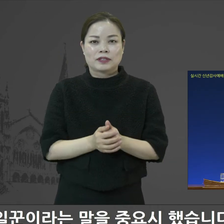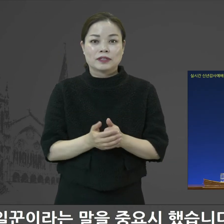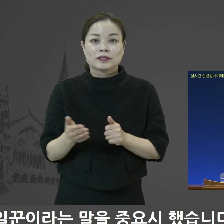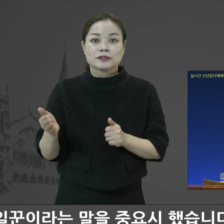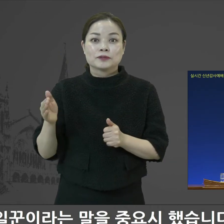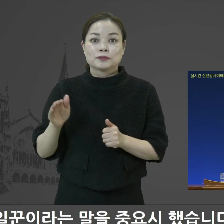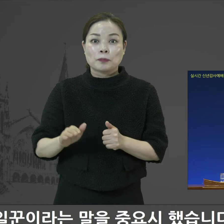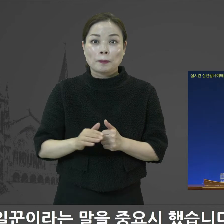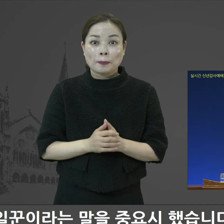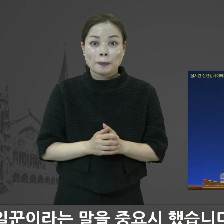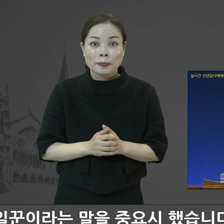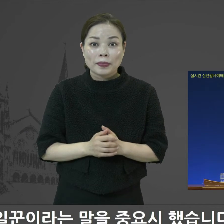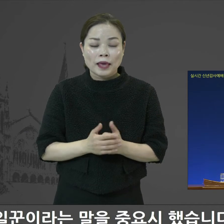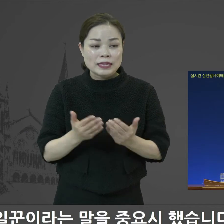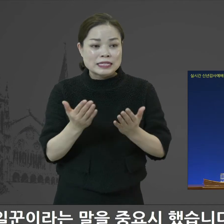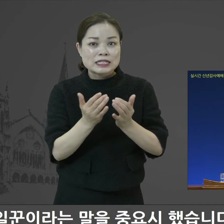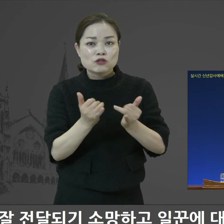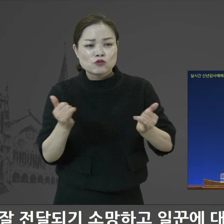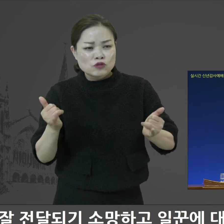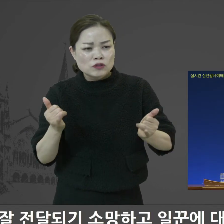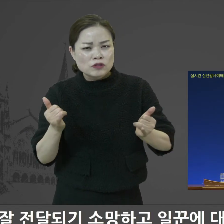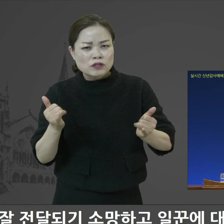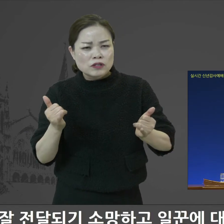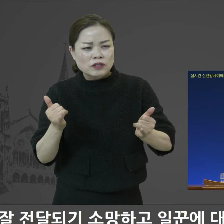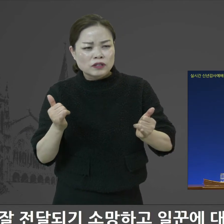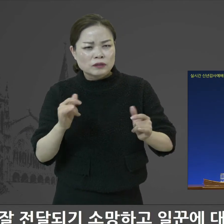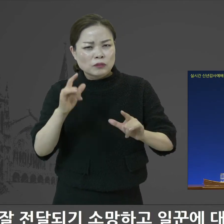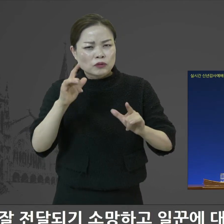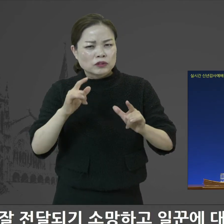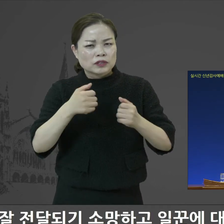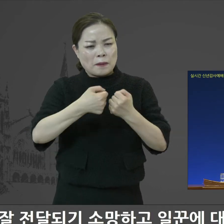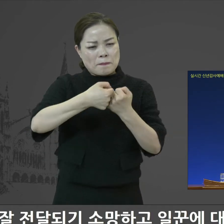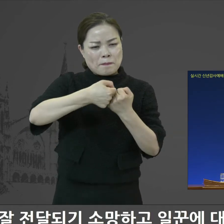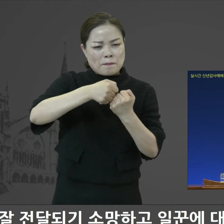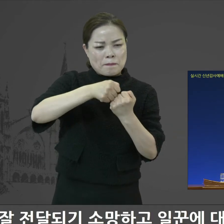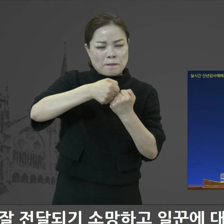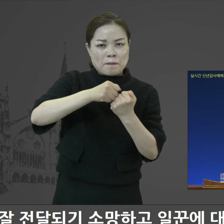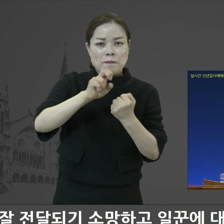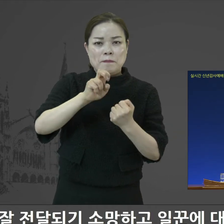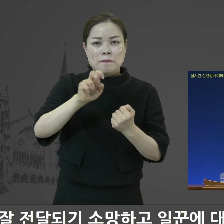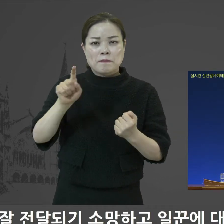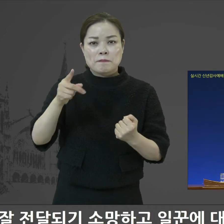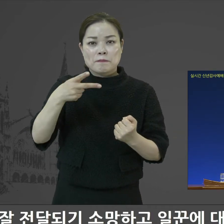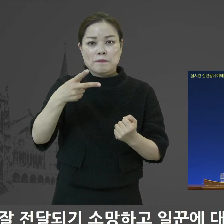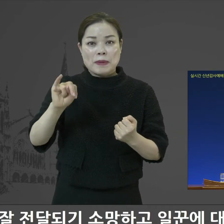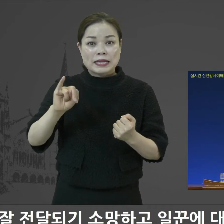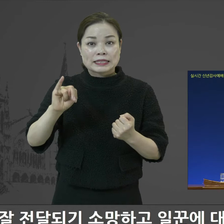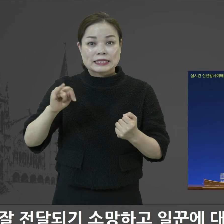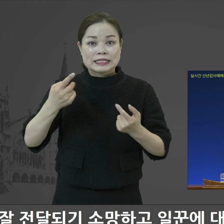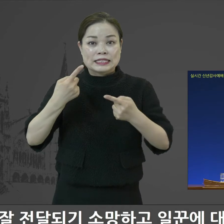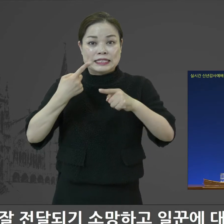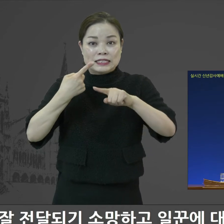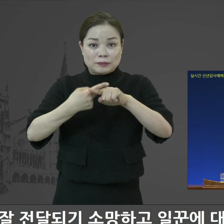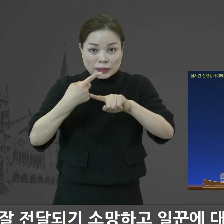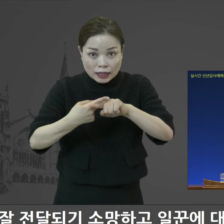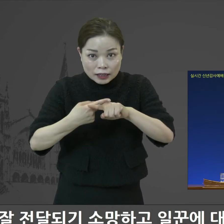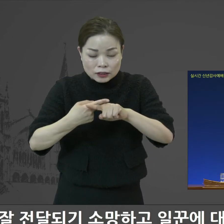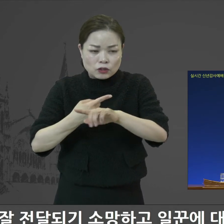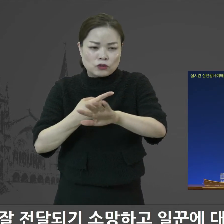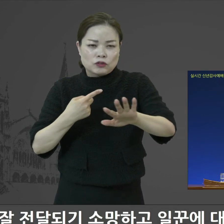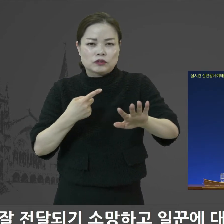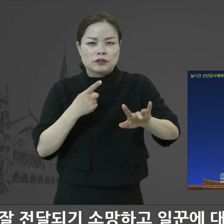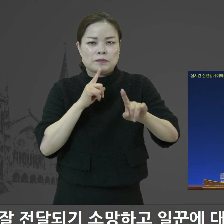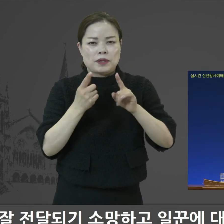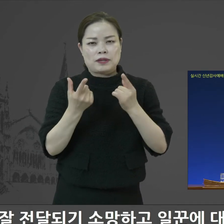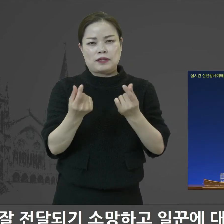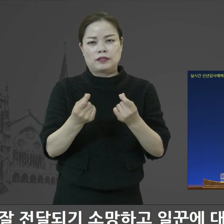그런데 이 일꾼이 되는 모습 중에 하나가 마디가 되는 겁니다. 오늘은 이 마디의 중요성을 강조해 주고